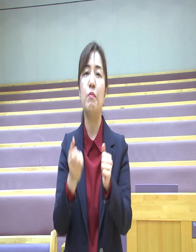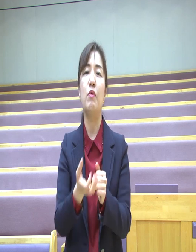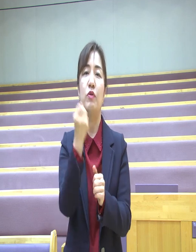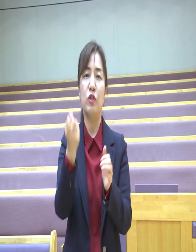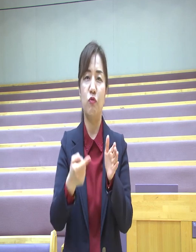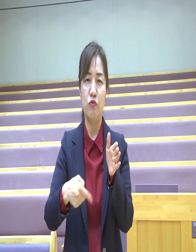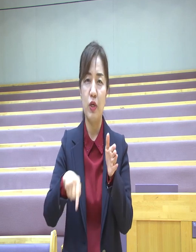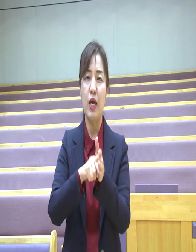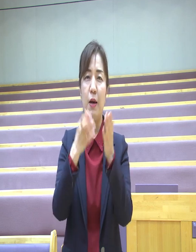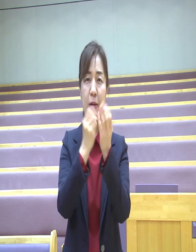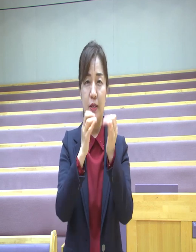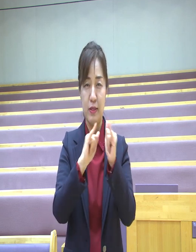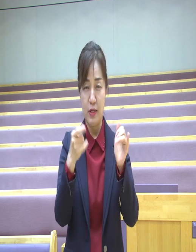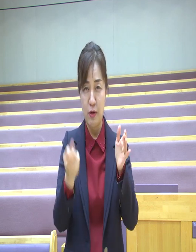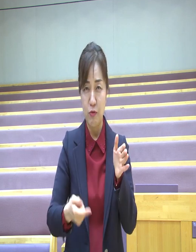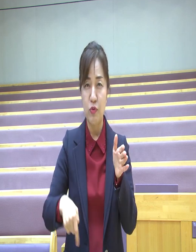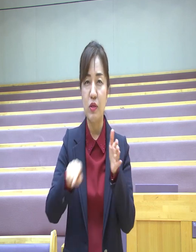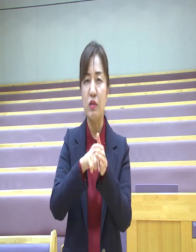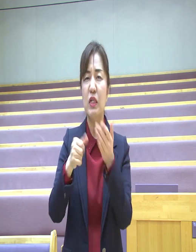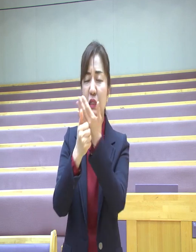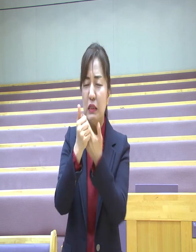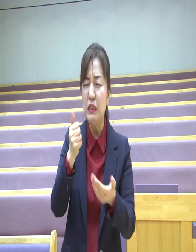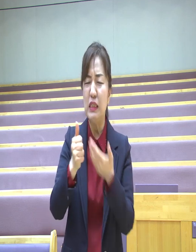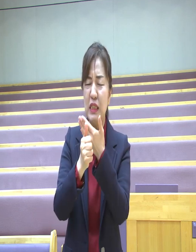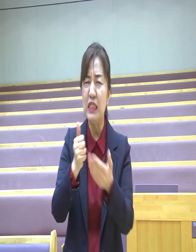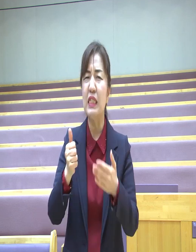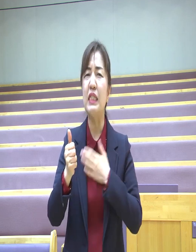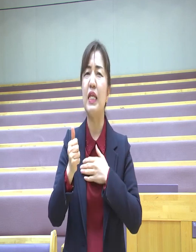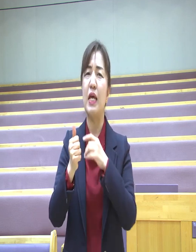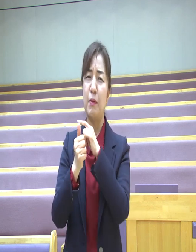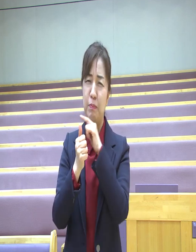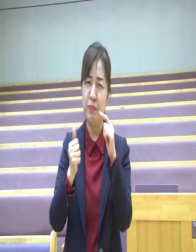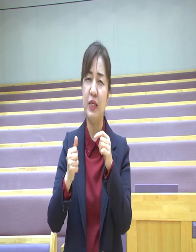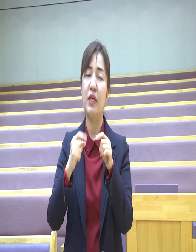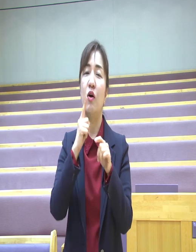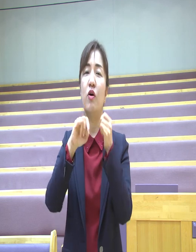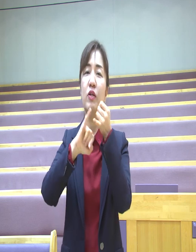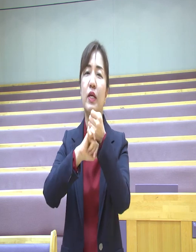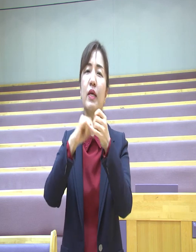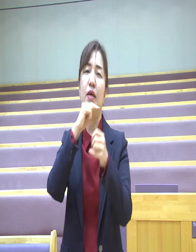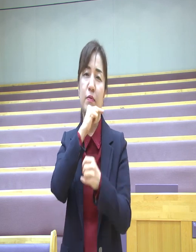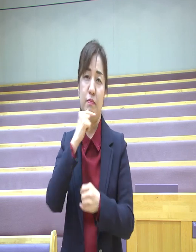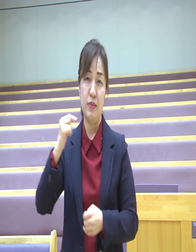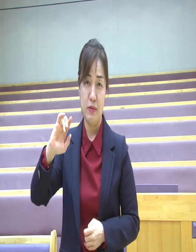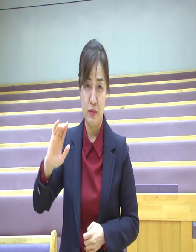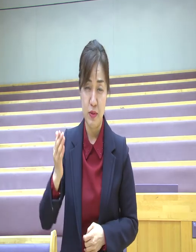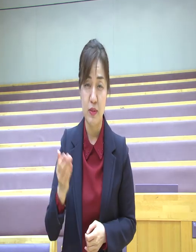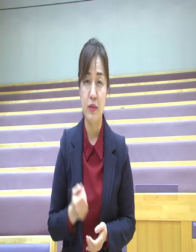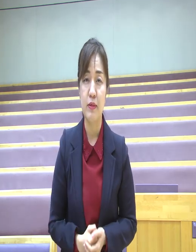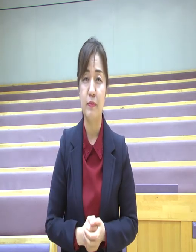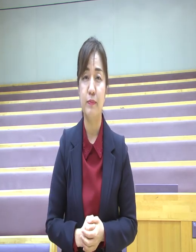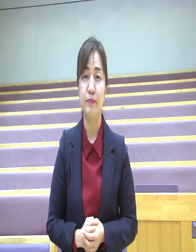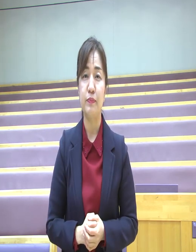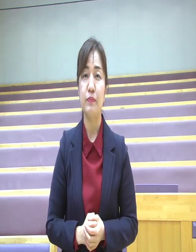죄사함을 얻게 하려고 많은 사람을 위하여 흘리는 바 나의 피 곧 언약의